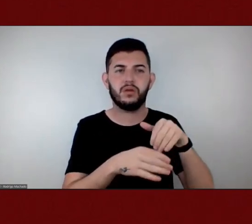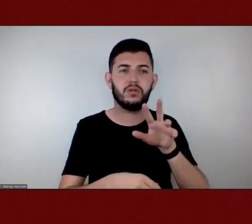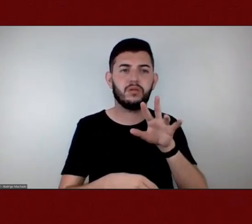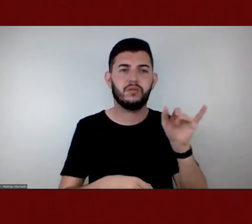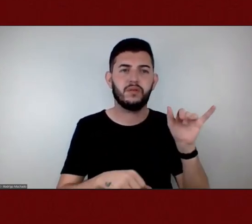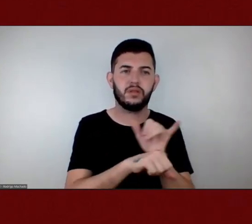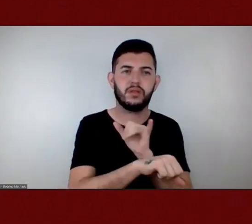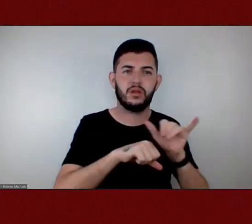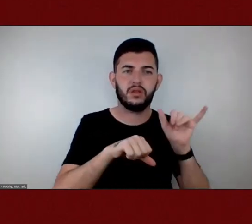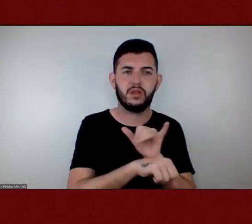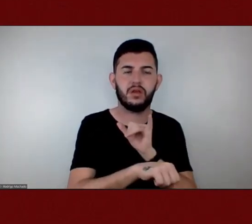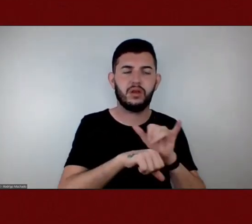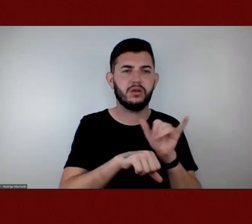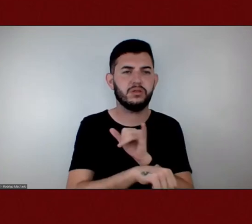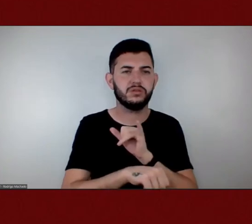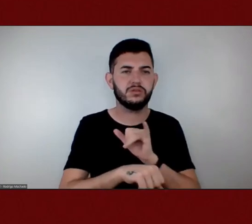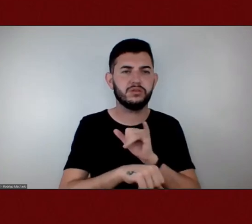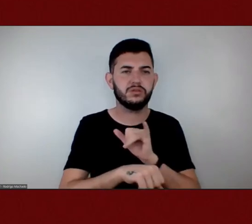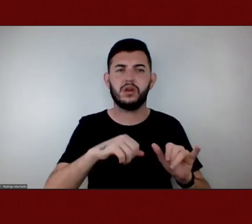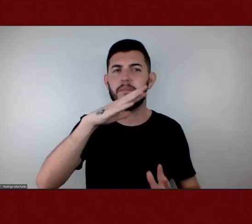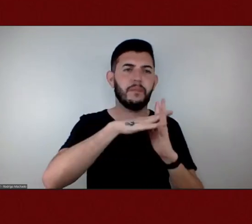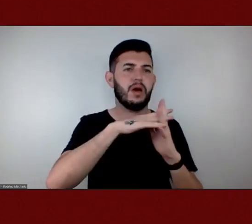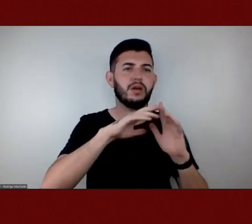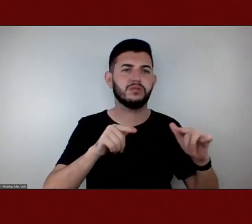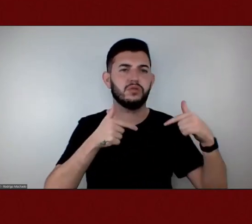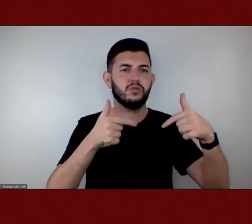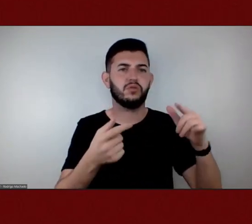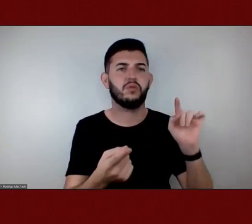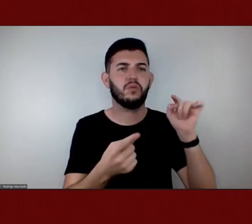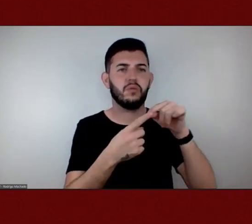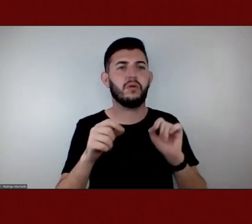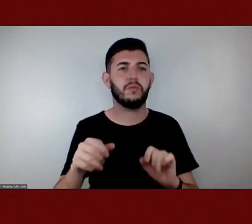luta para derrotar o regime discricionário.